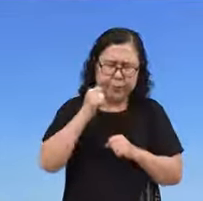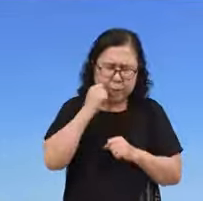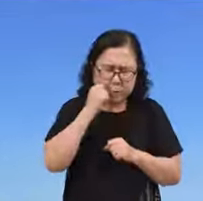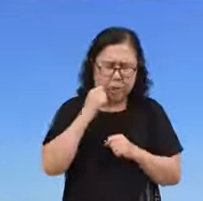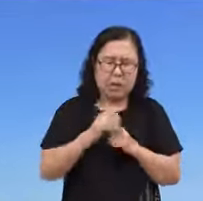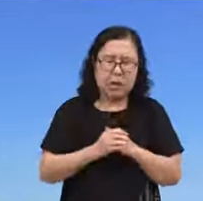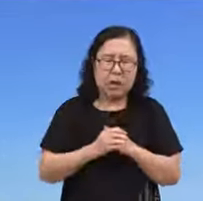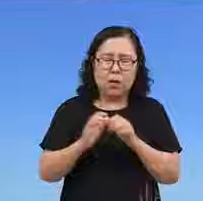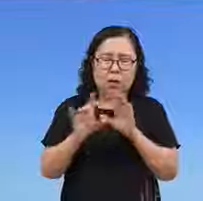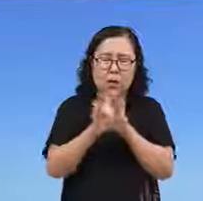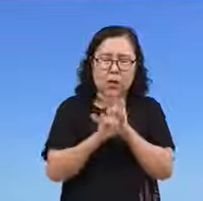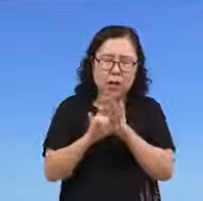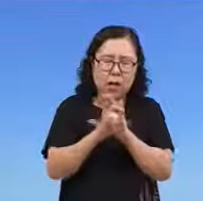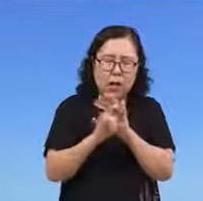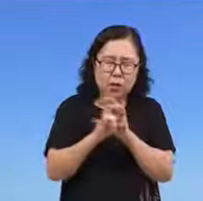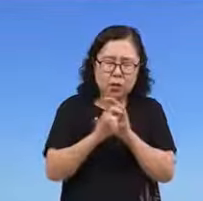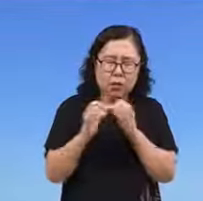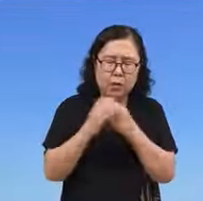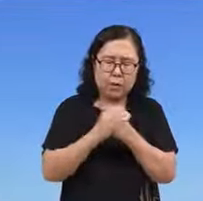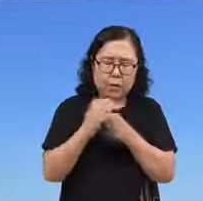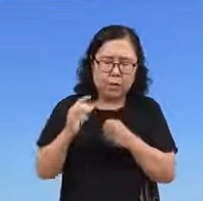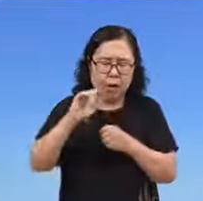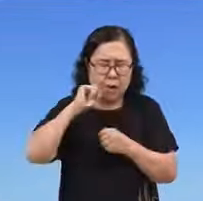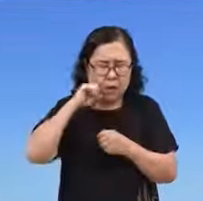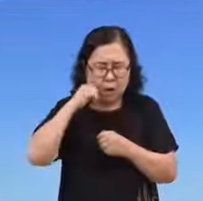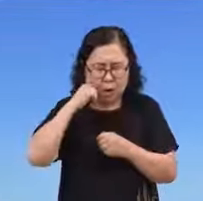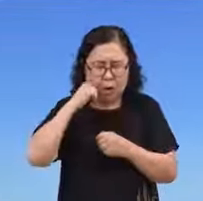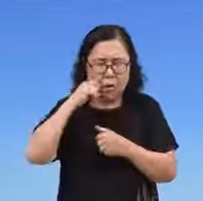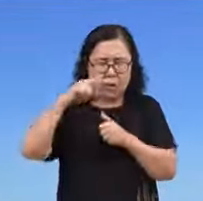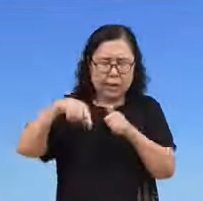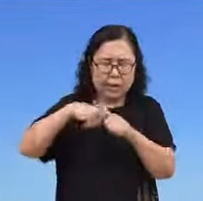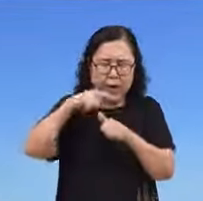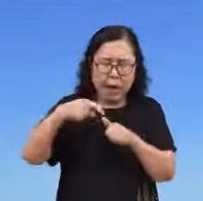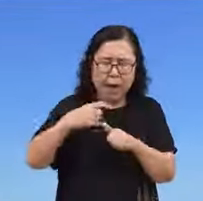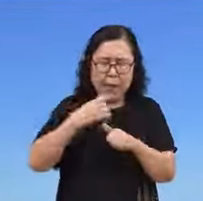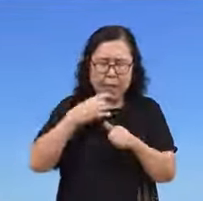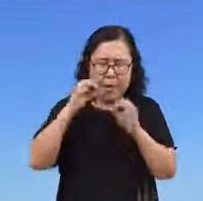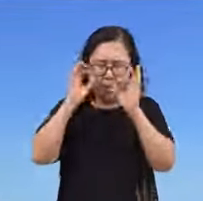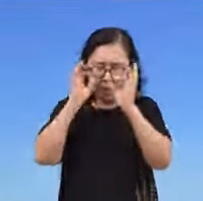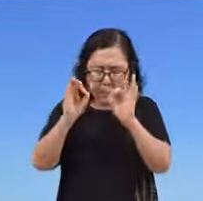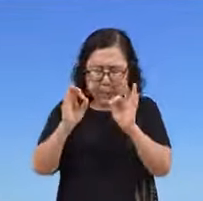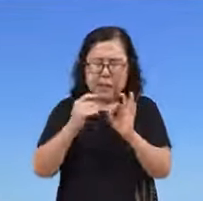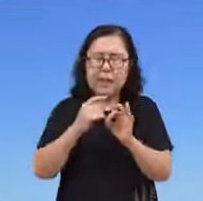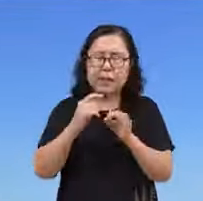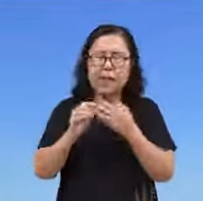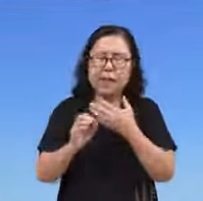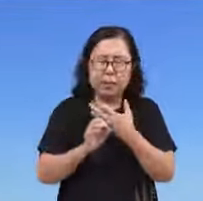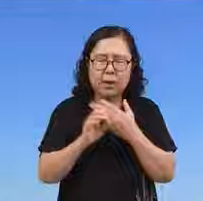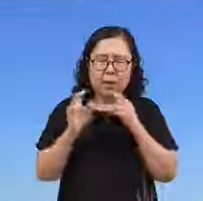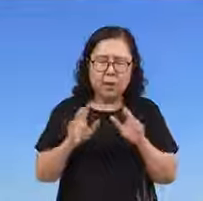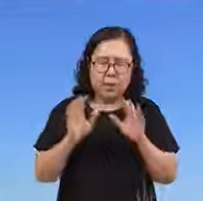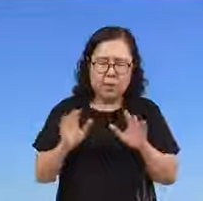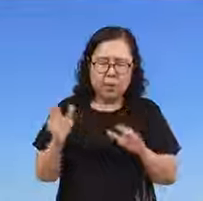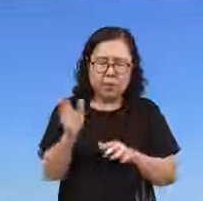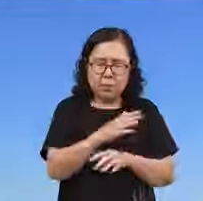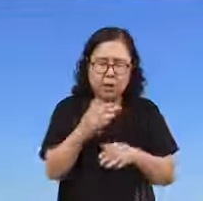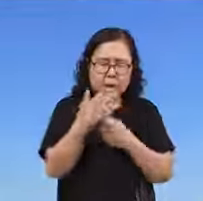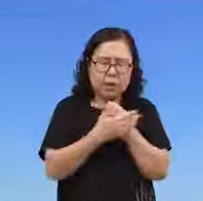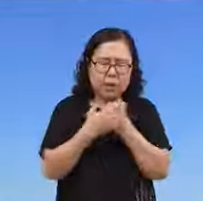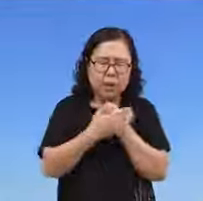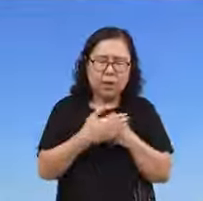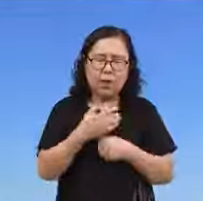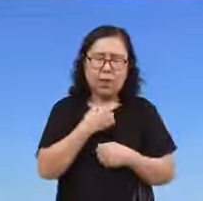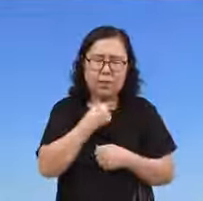잘 되지 않아 코로나19 그래서 너무너무 어려운 그 상황에만 몰두하고 집중했었다면 이제 오늘부터 하나님